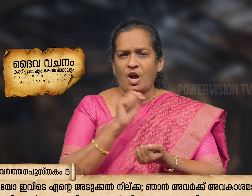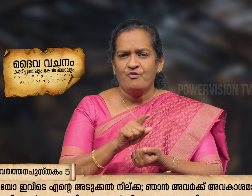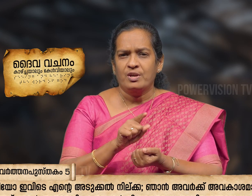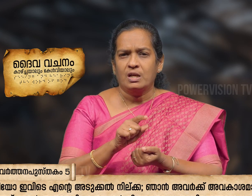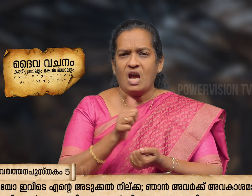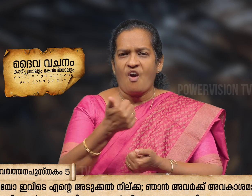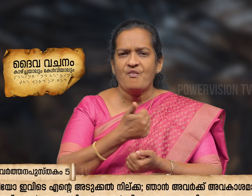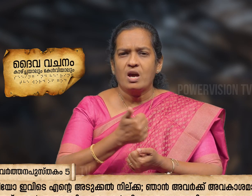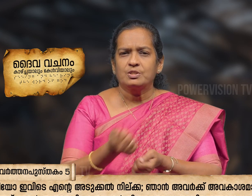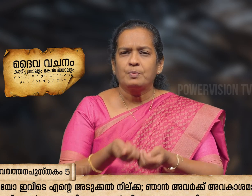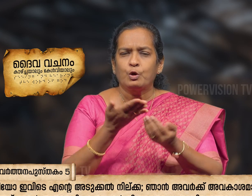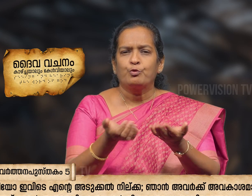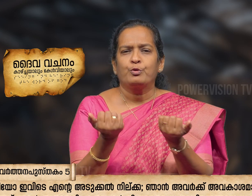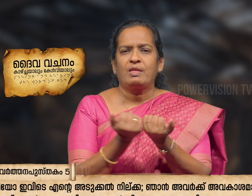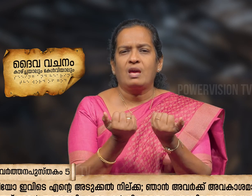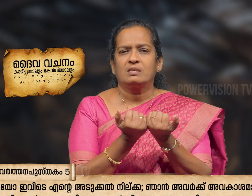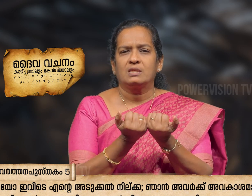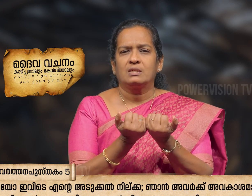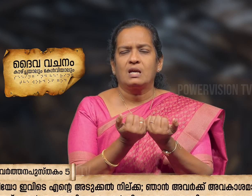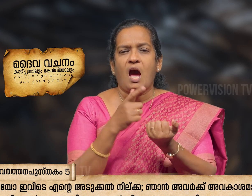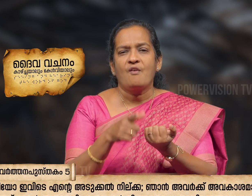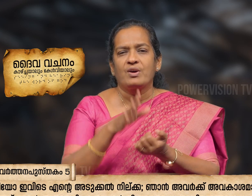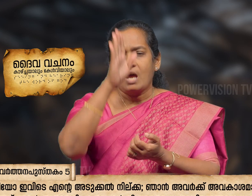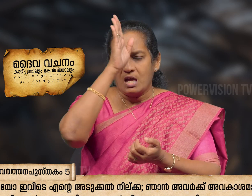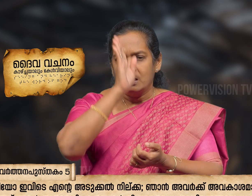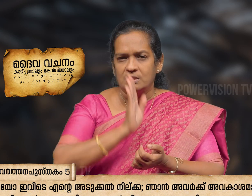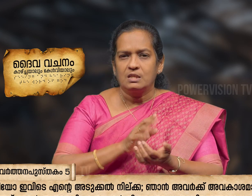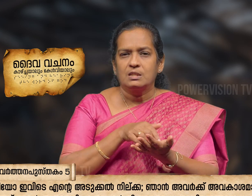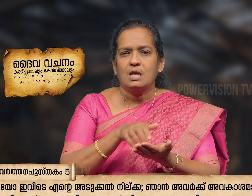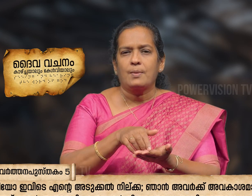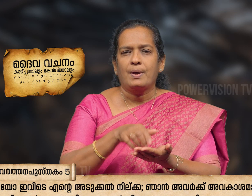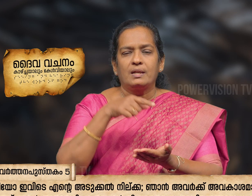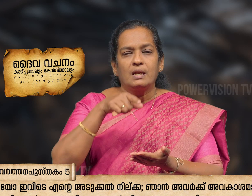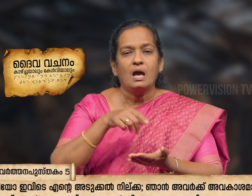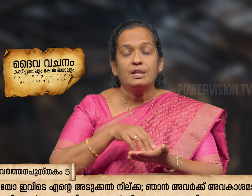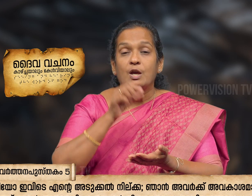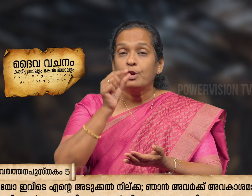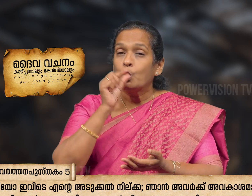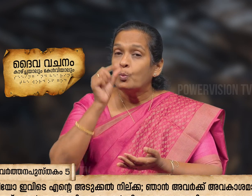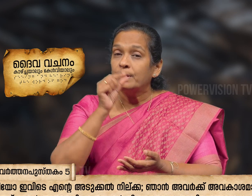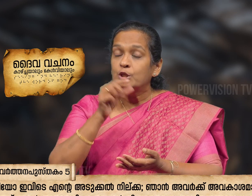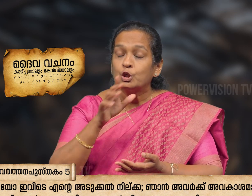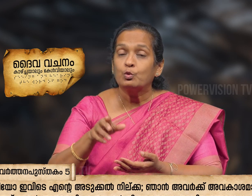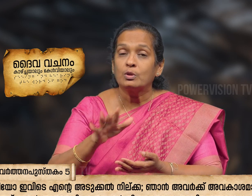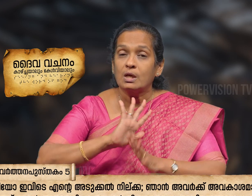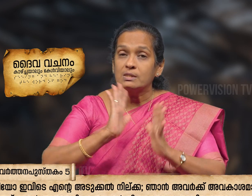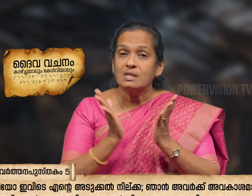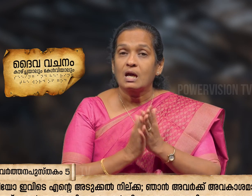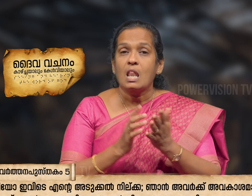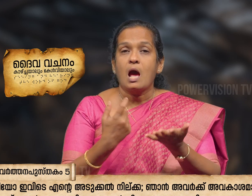അവർക്ക് അവകാശമായി കൊടുക്കുന്ന ദേശത്ത് അവർ അനുസരിച്ചു നടപ്പാൻ നീ അവരെ ഉപദേശിക്കേണ്ടുന്ന സകല